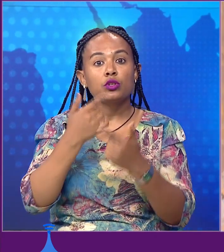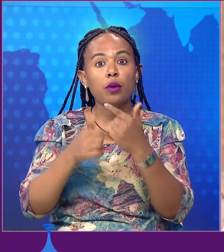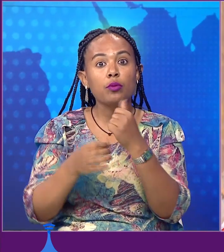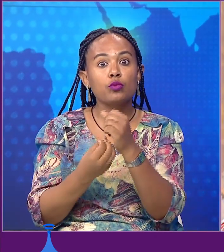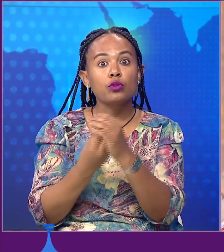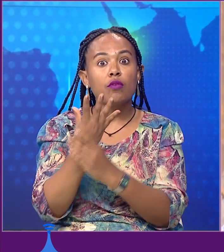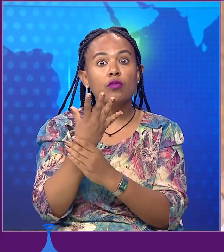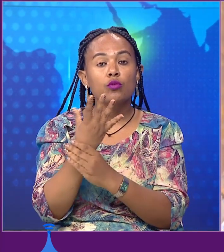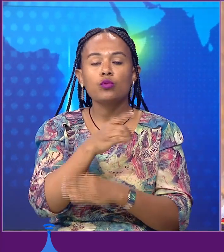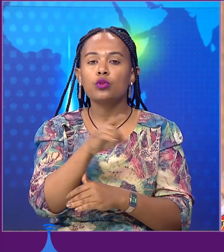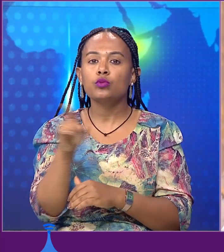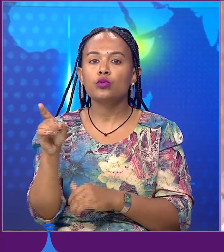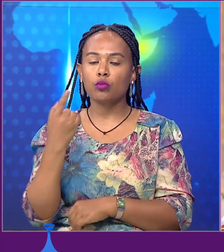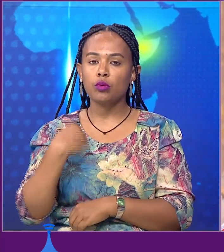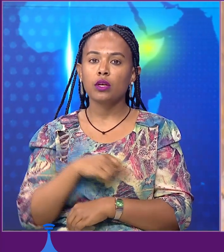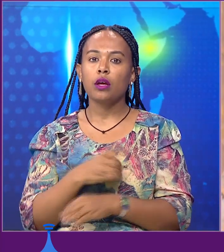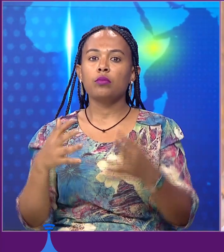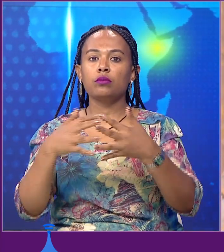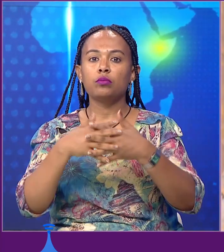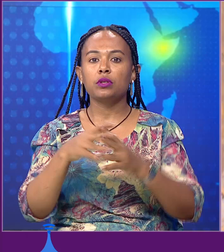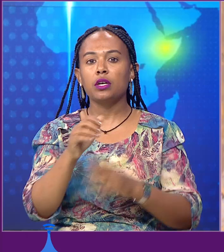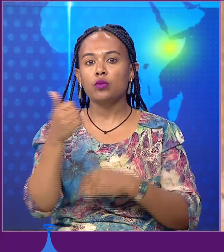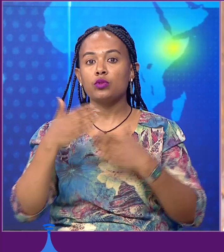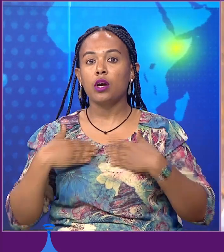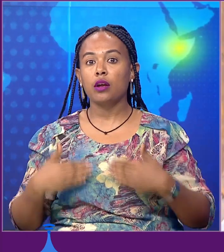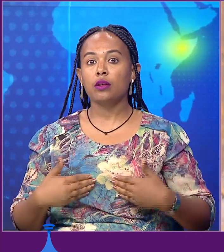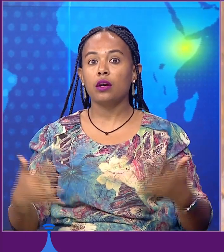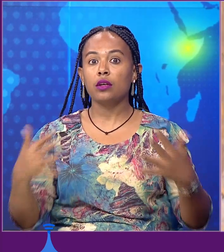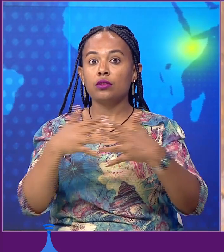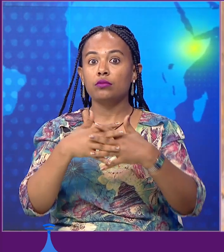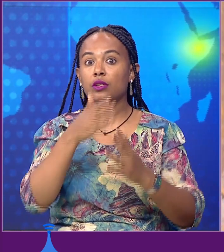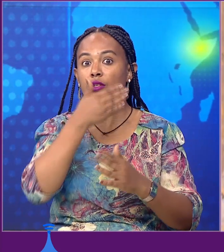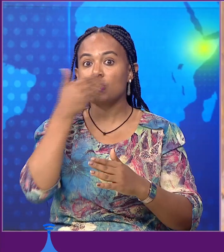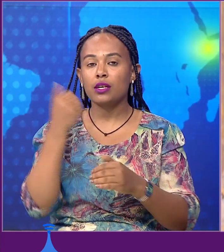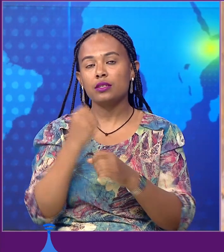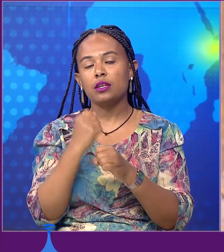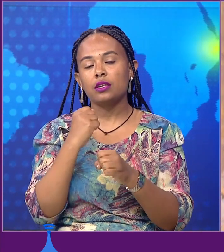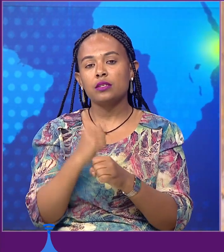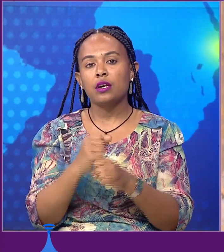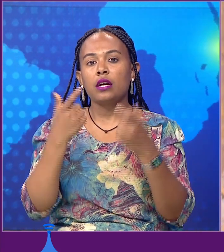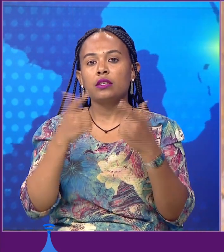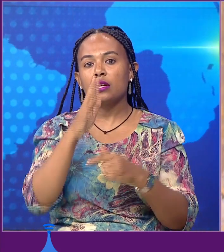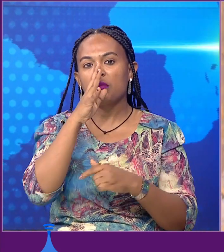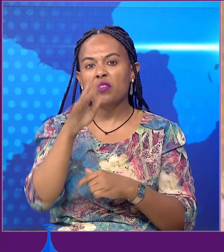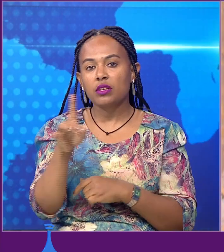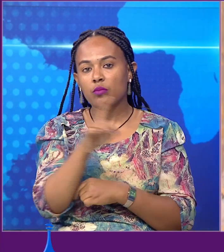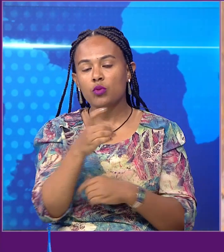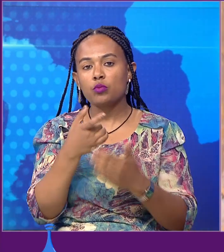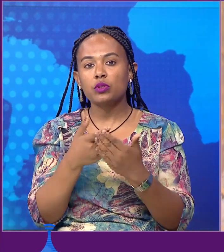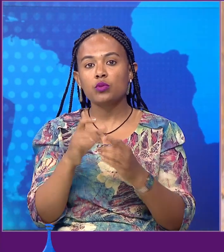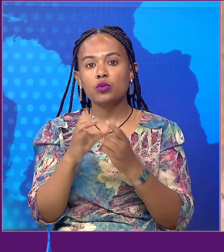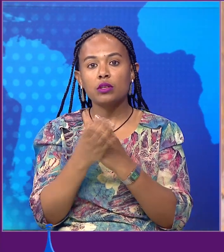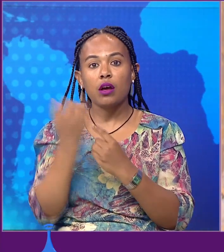እንዲያፈልቁ እነሱን ደግሞ እኛ በትብብር ክልሎች አካላትም ጋር በመተባበር የተሻለ ስራ እንድንሰራ እድል የሚፈጥር በመሆኑ በዛ መልኩ ሀሳብ